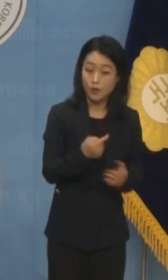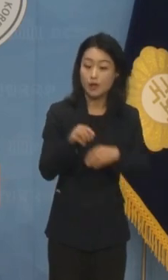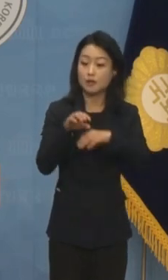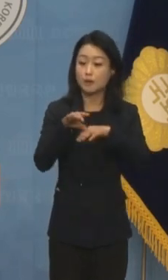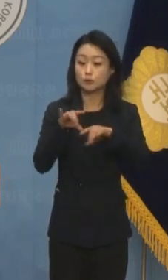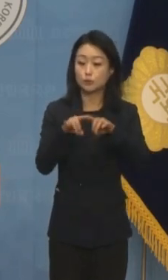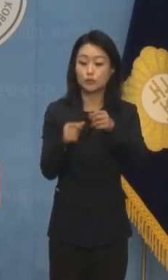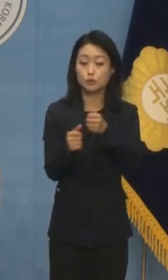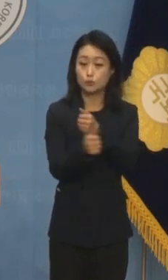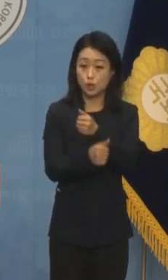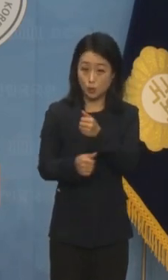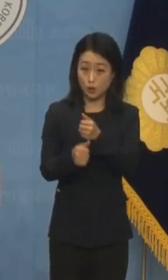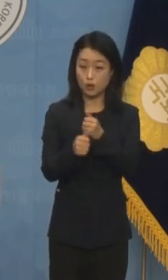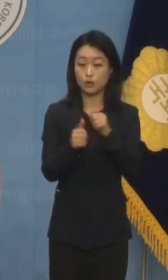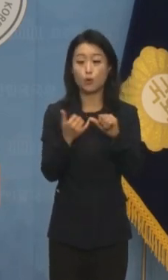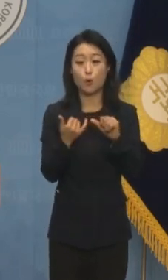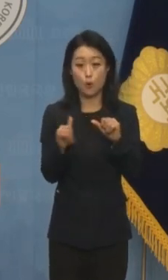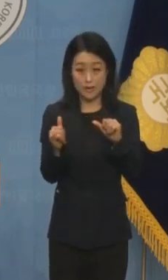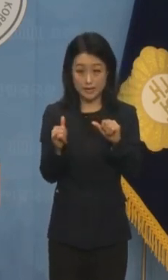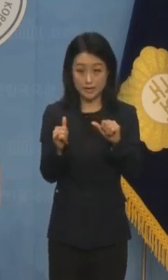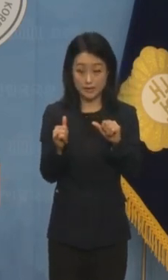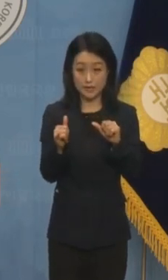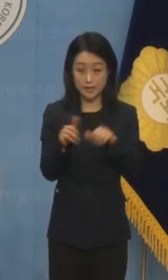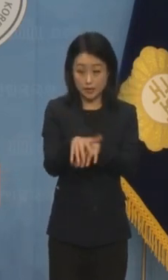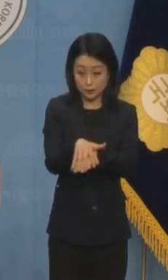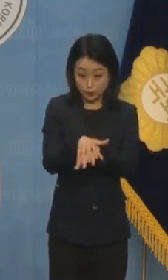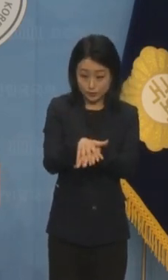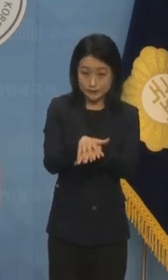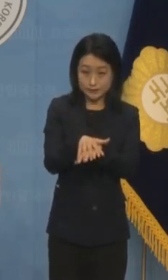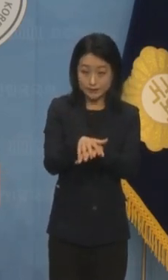방통위원회 5인 구성을 방해해온